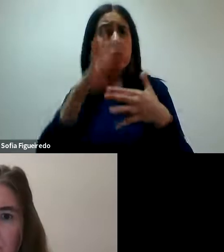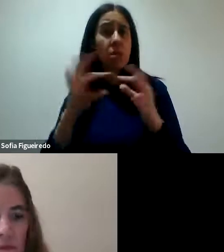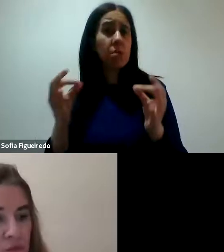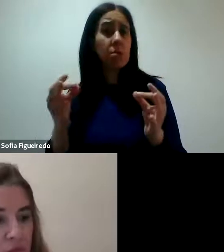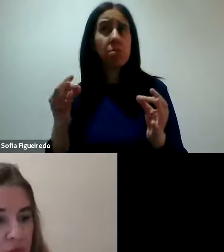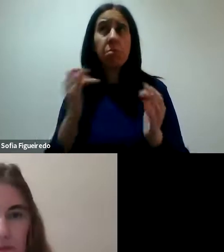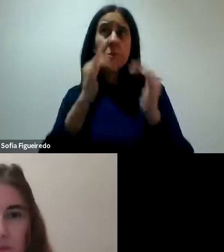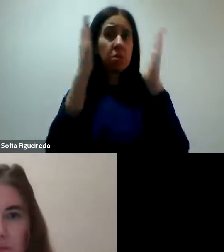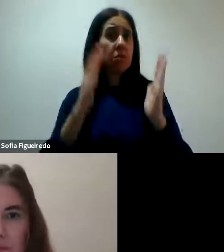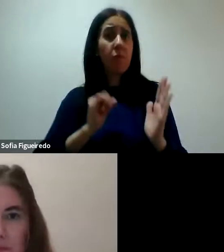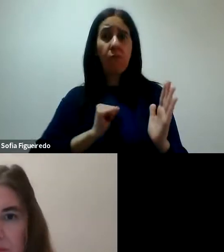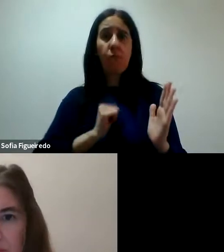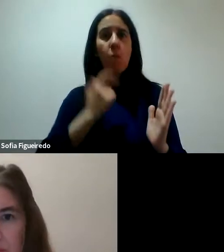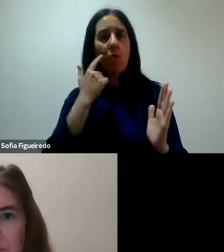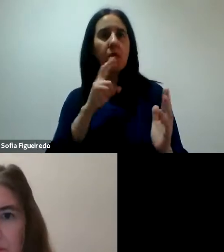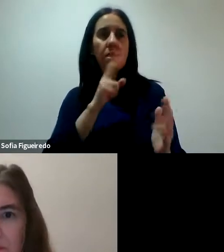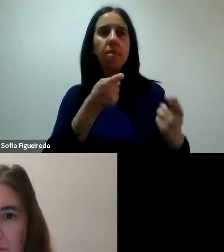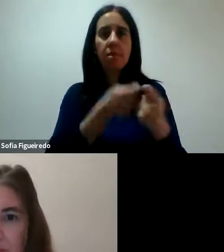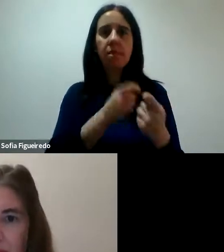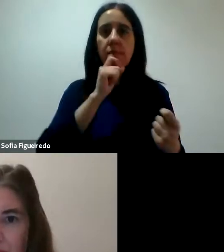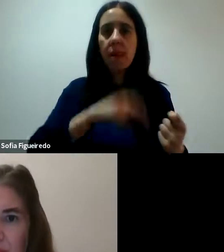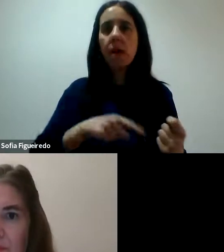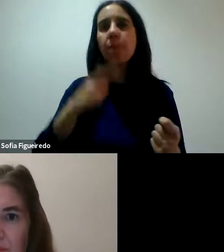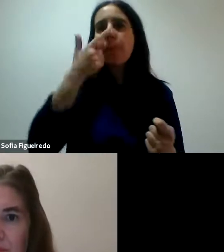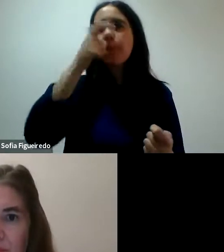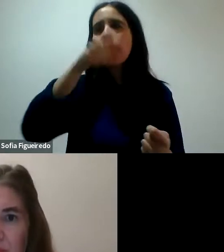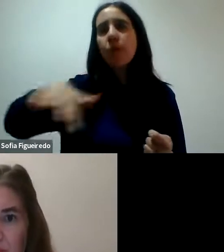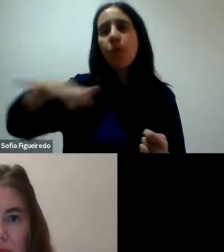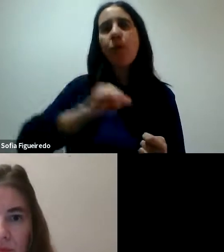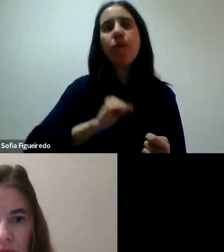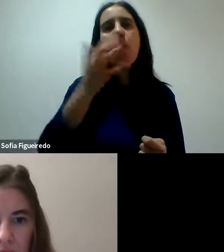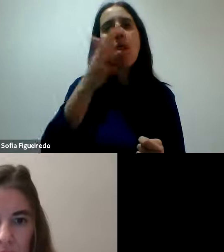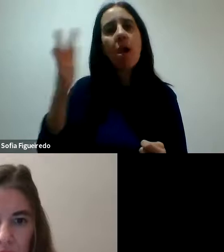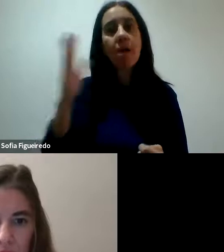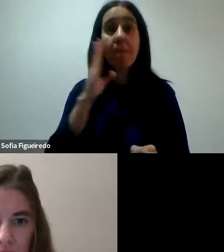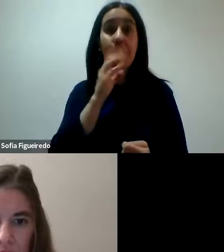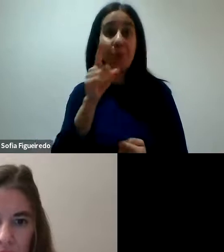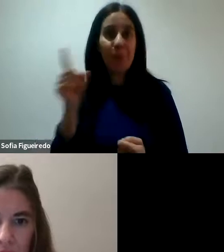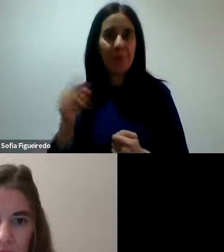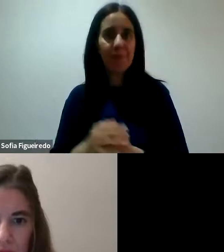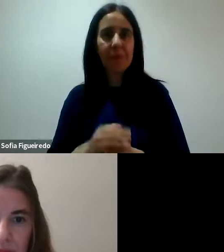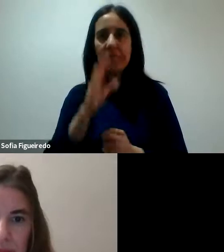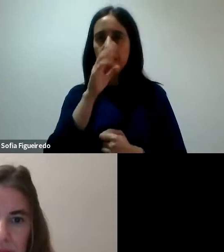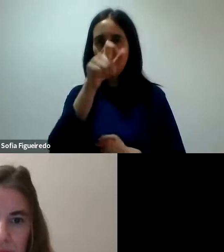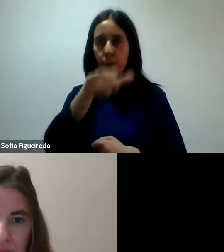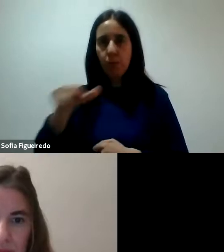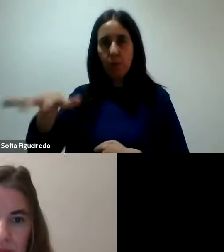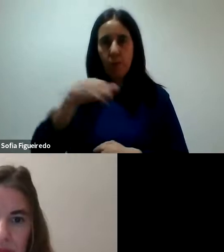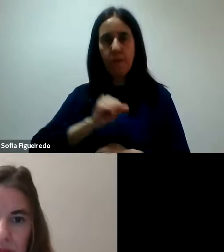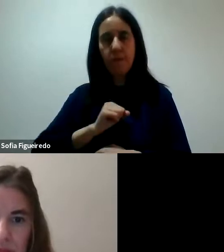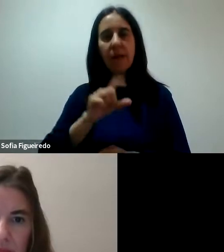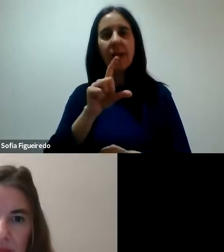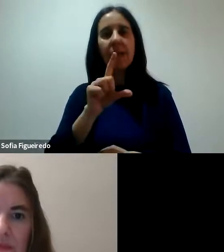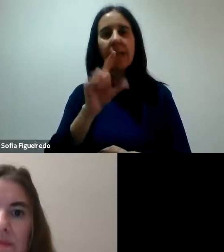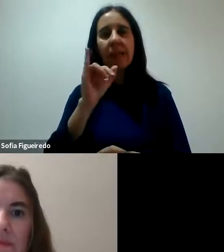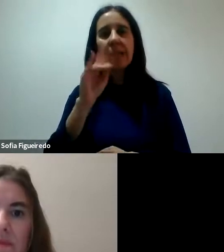nossa organização, que temos capacidade de resposta, 2, onde o nosso público está. Portanto, temos que saber se o nosso público está sobretudo no LinkedIn, não faz